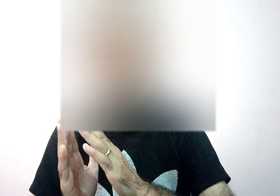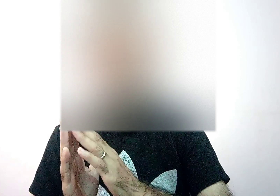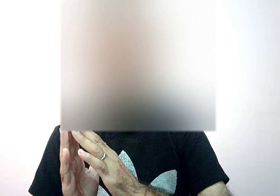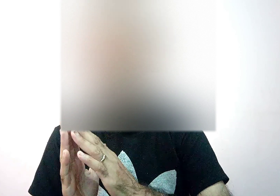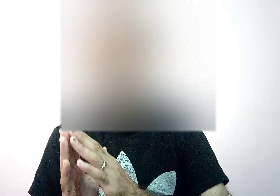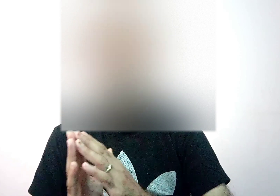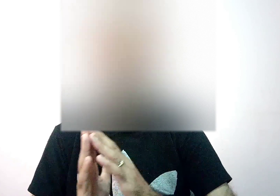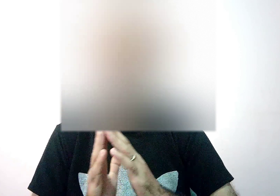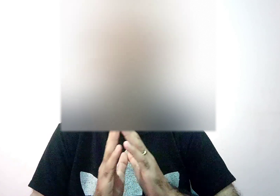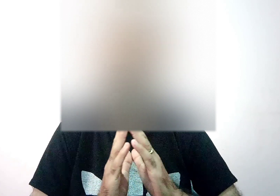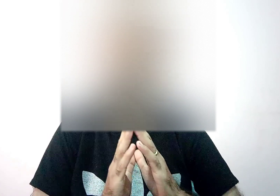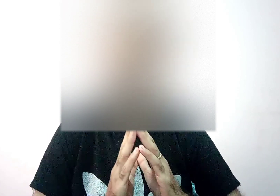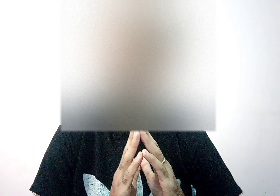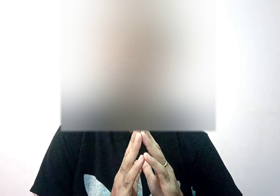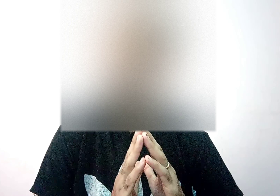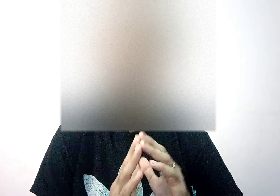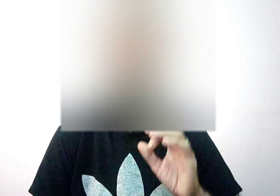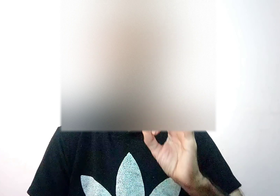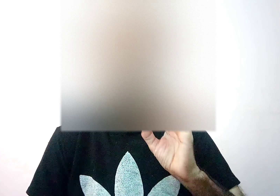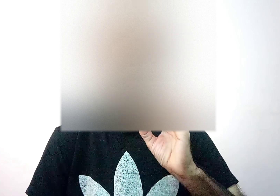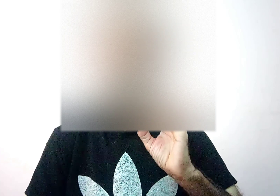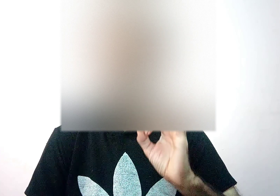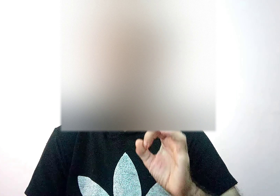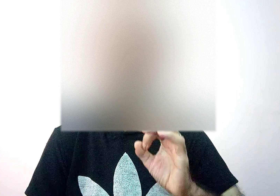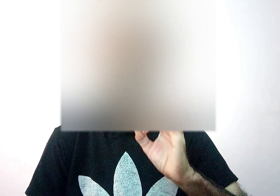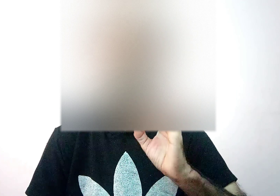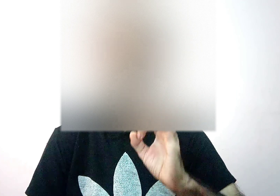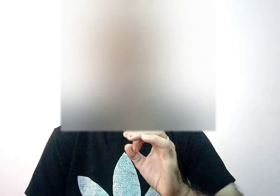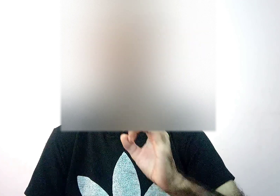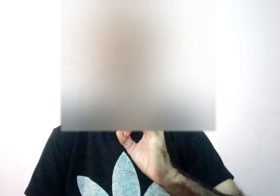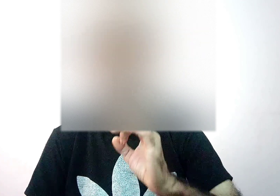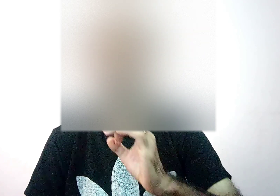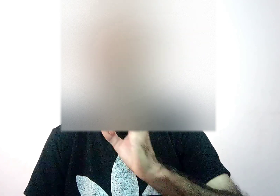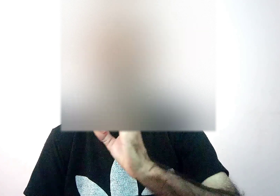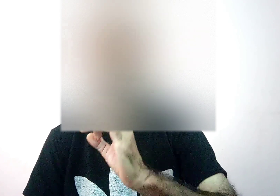مسلح ودي جماعة أثيوبية مسلحة تسليح عالي جدا.